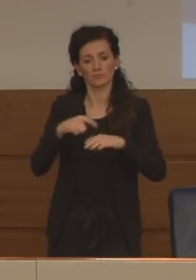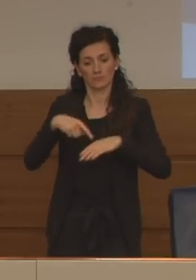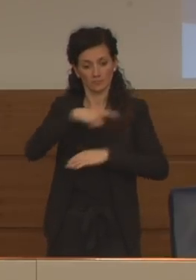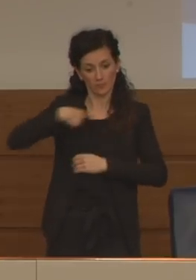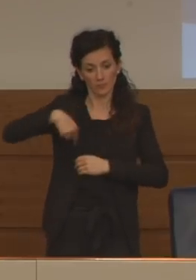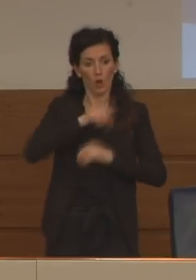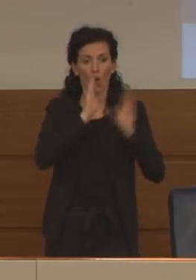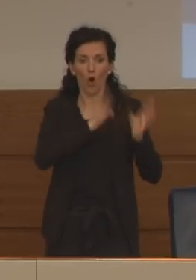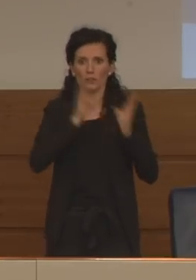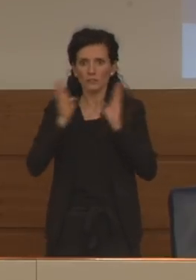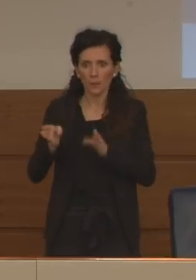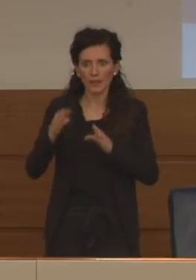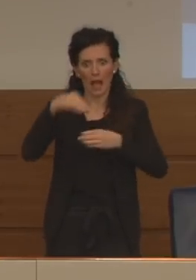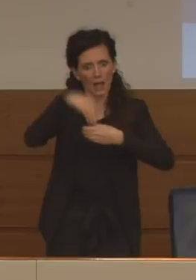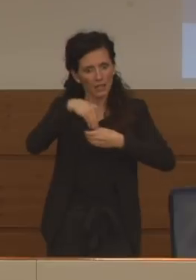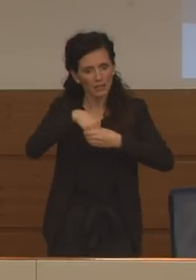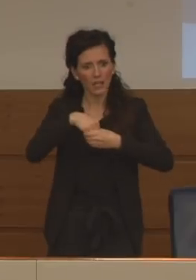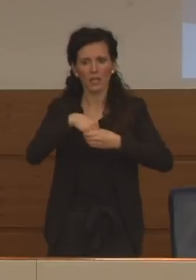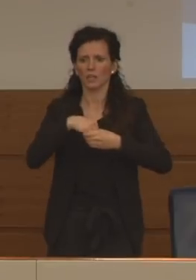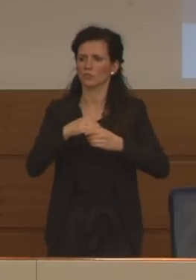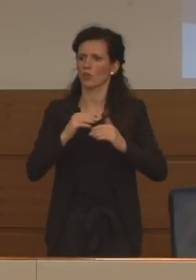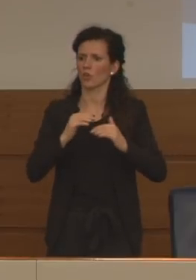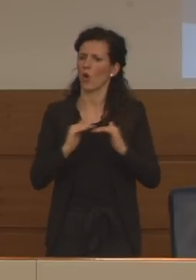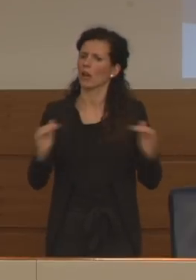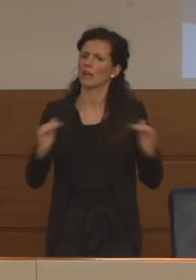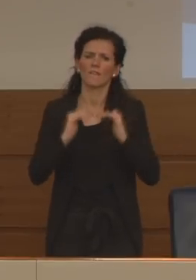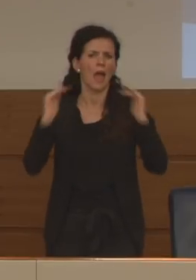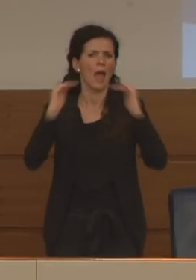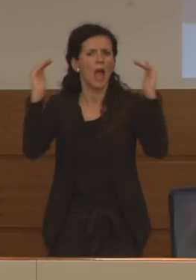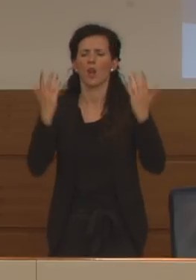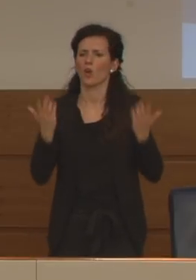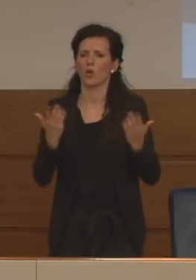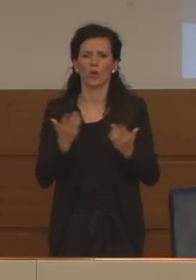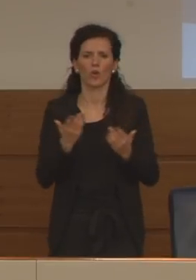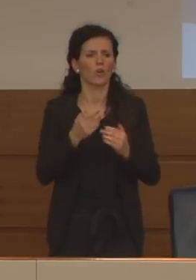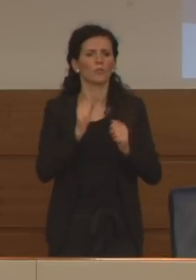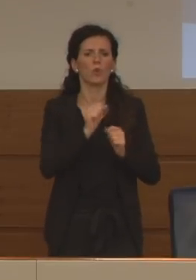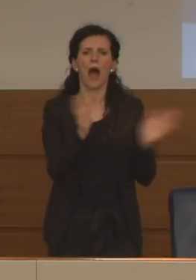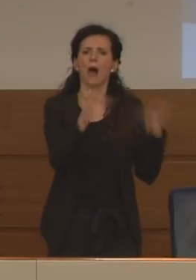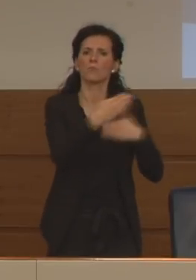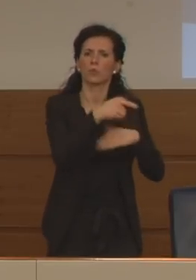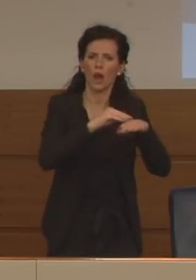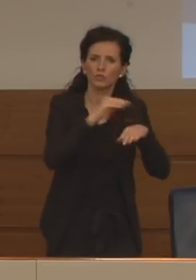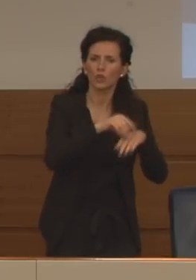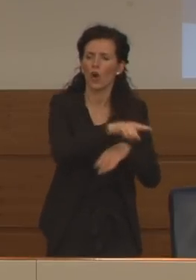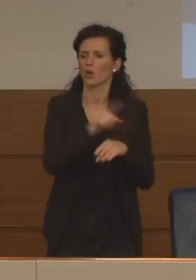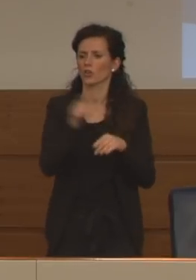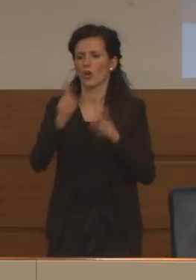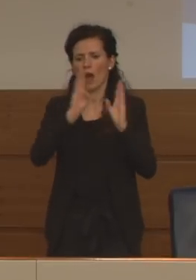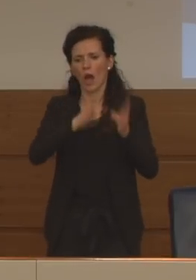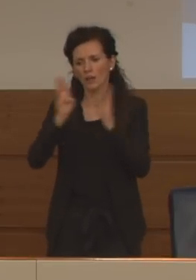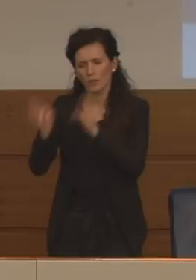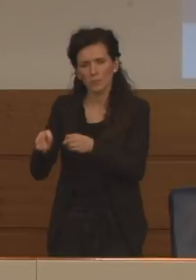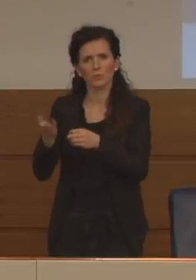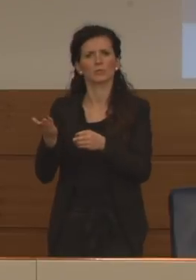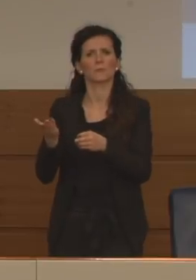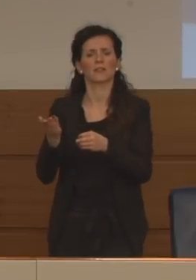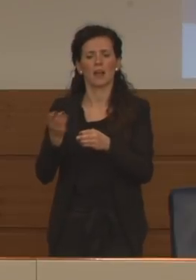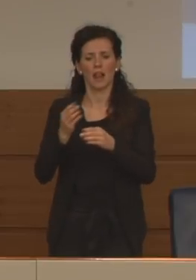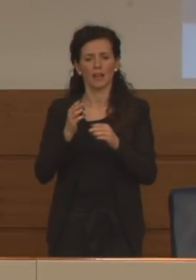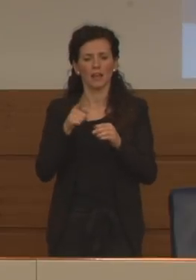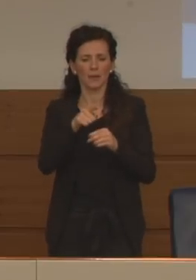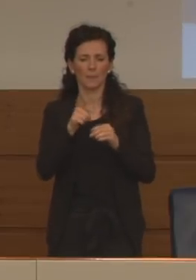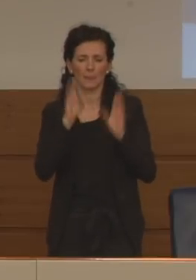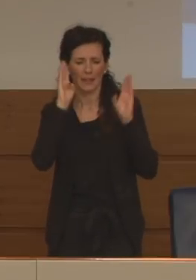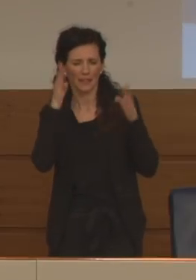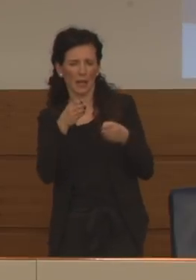sanitari a tutti i livelli dalle cure primarie agli ambulatori fino agli ospedali alle terapie intensive di fare